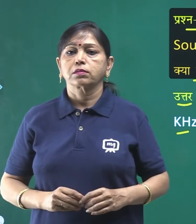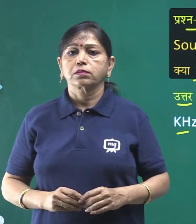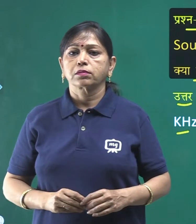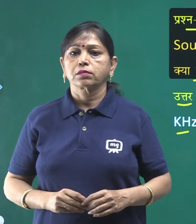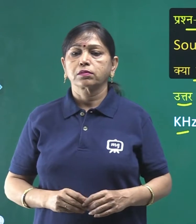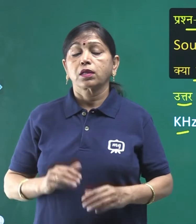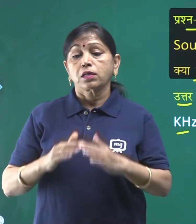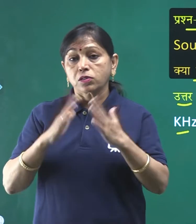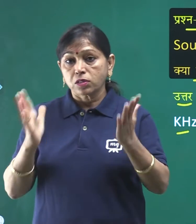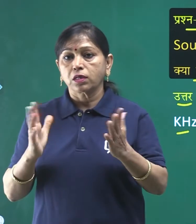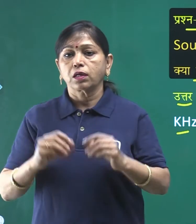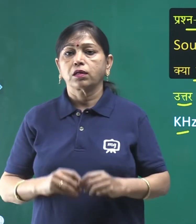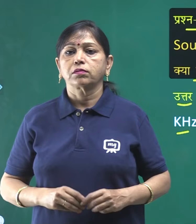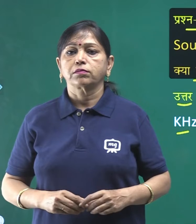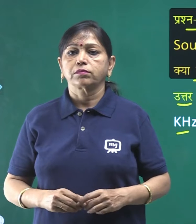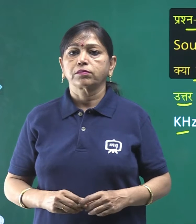से अधिक।